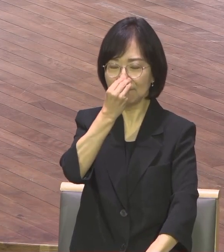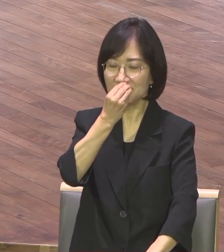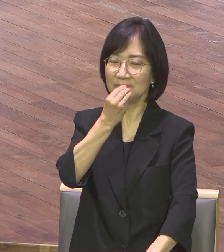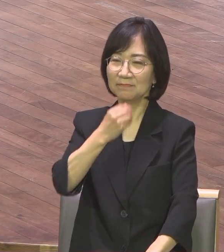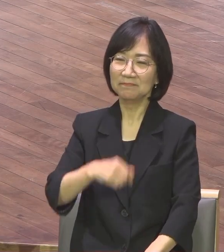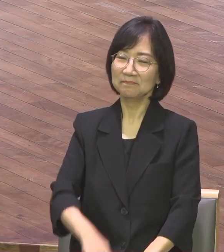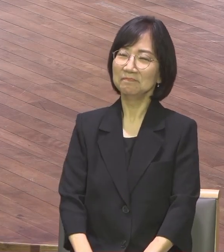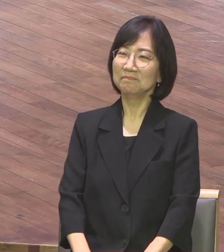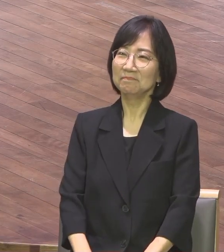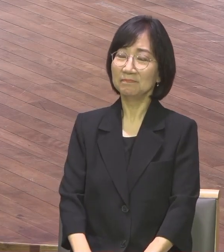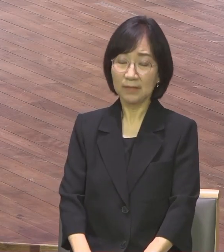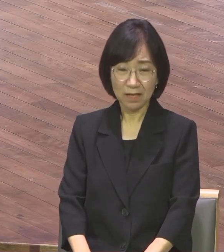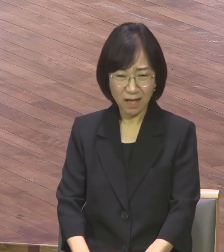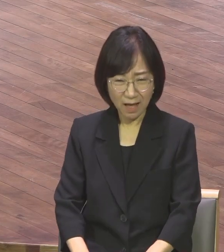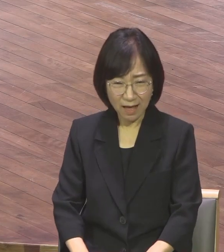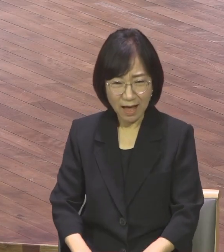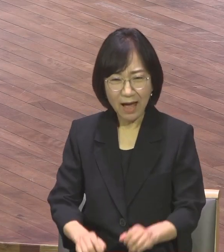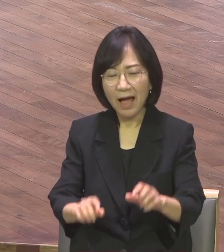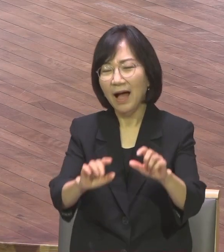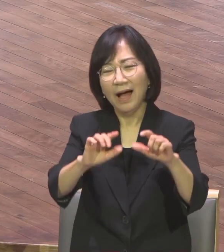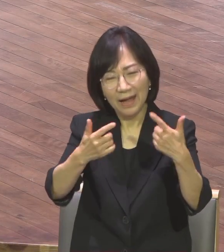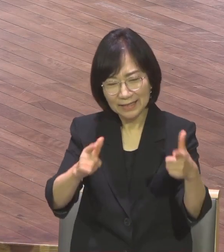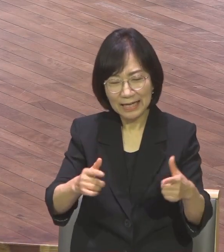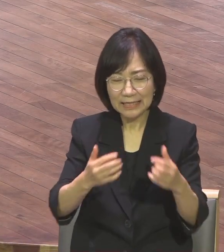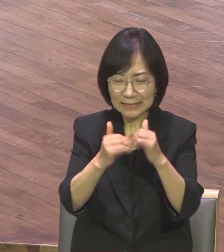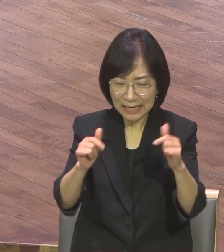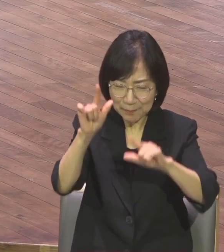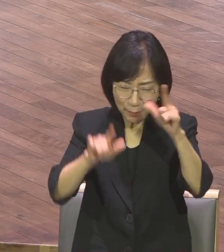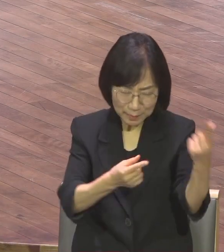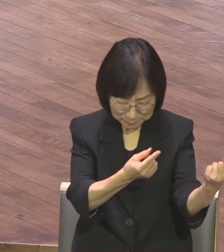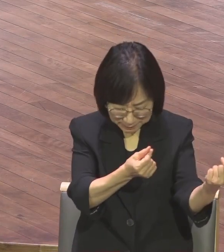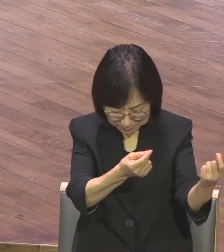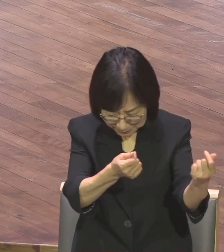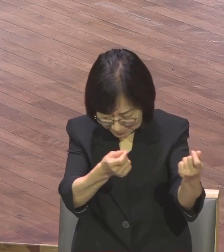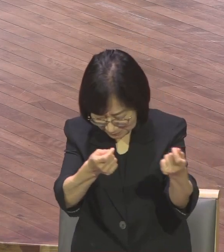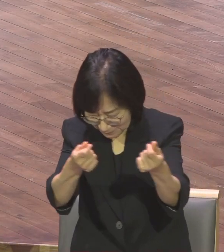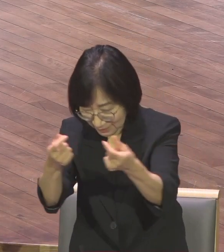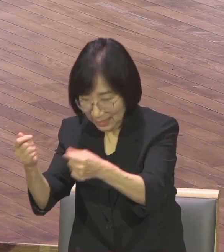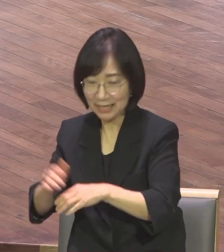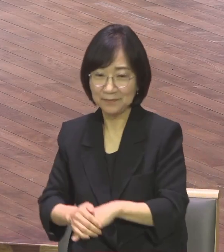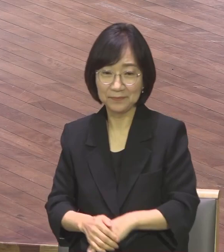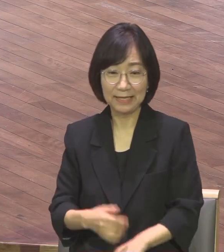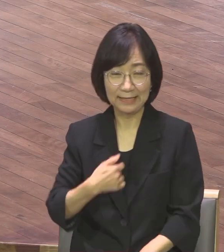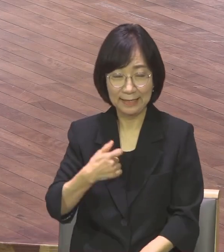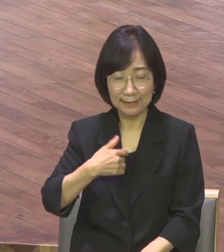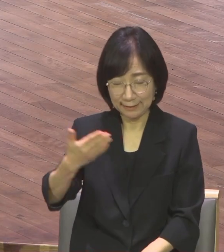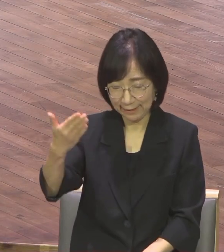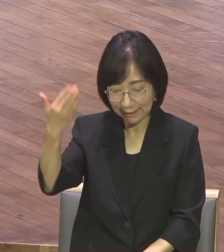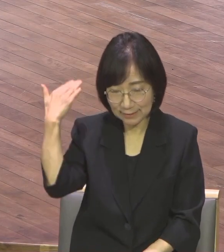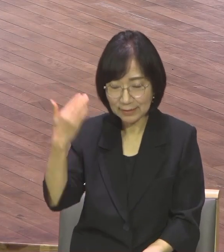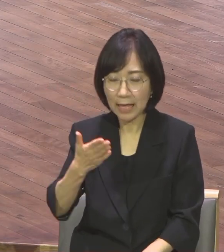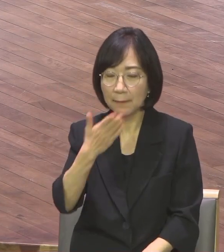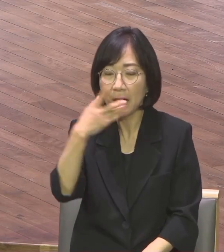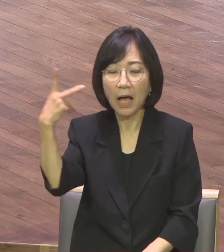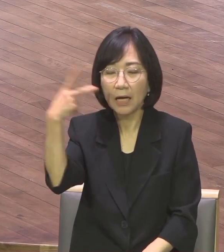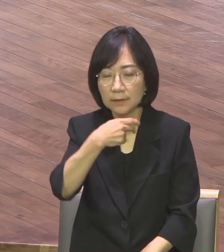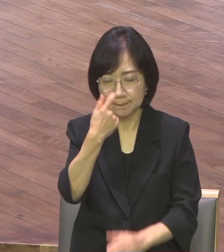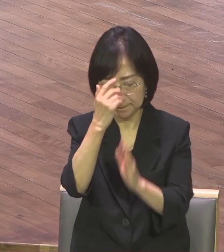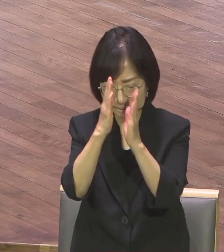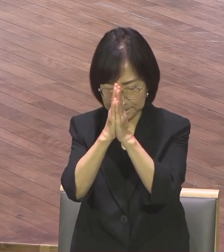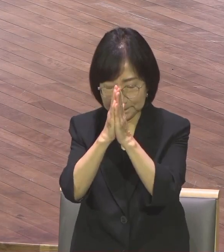산에서요. 금식을 하고 평신도 때 금식 일주일 동안 물만 마시고 일주일 동안 그 산에 그것도 기도원에서